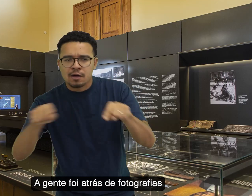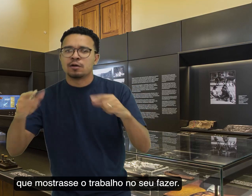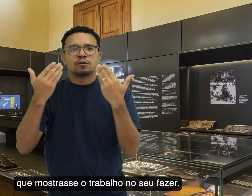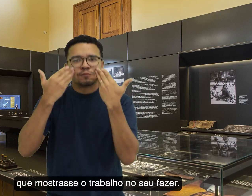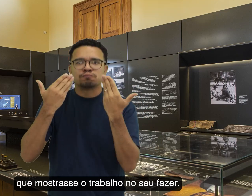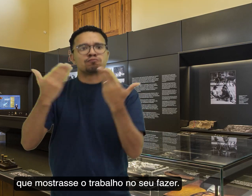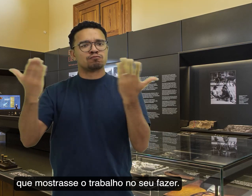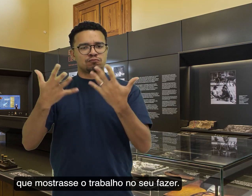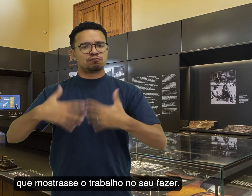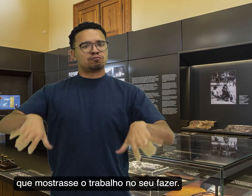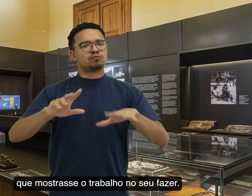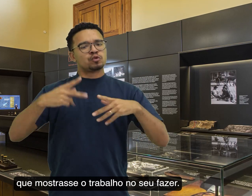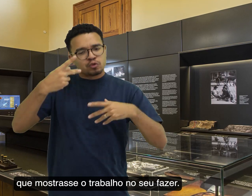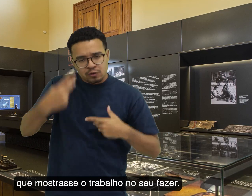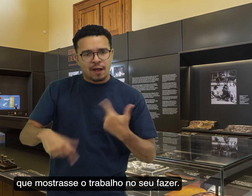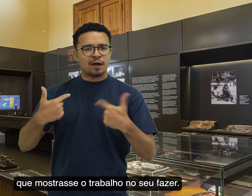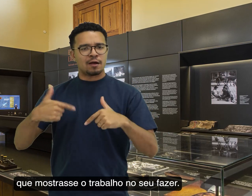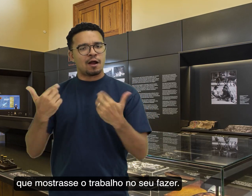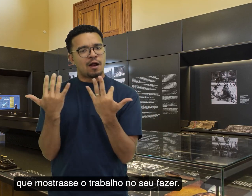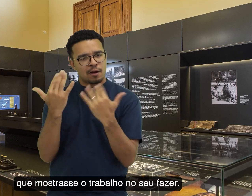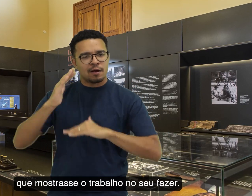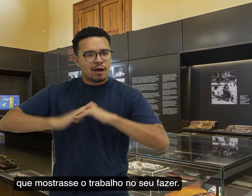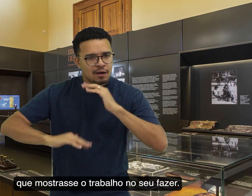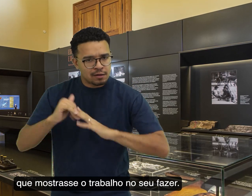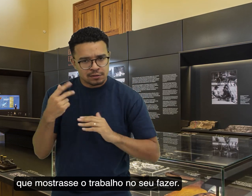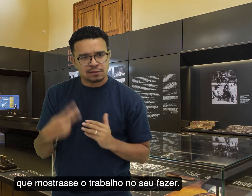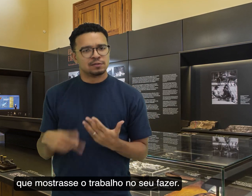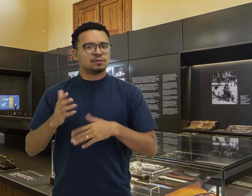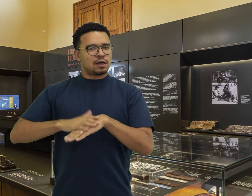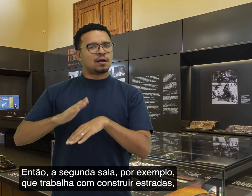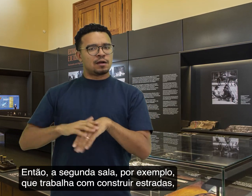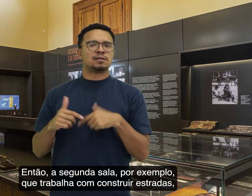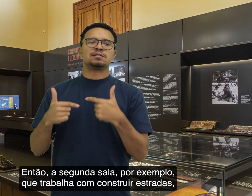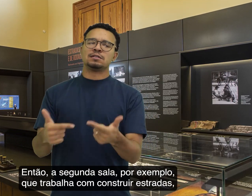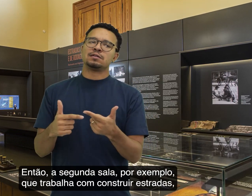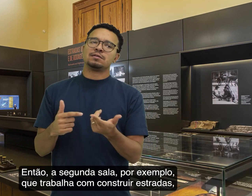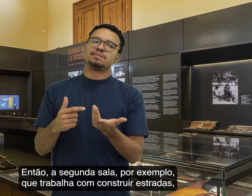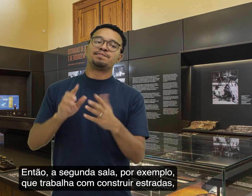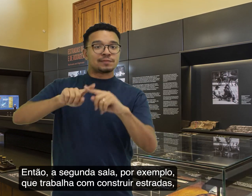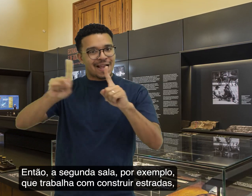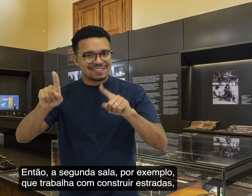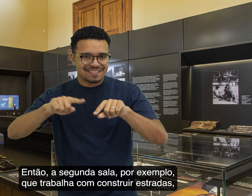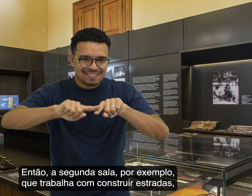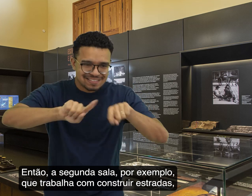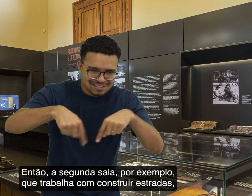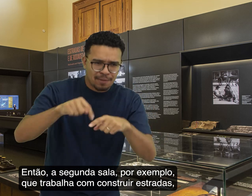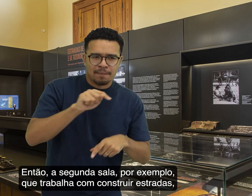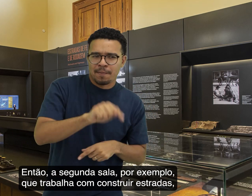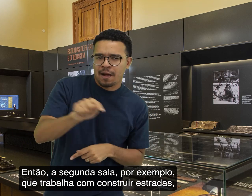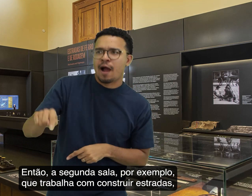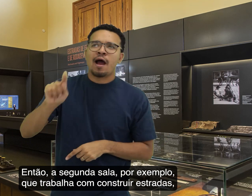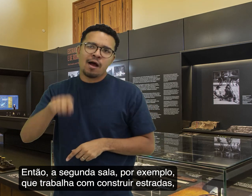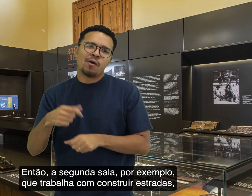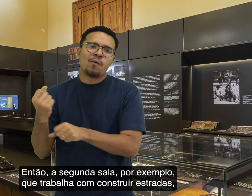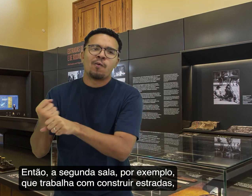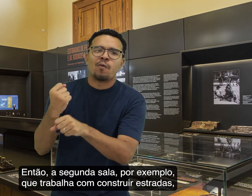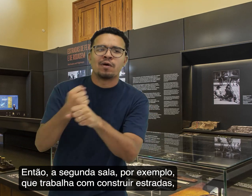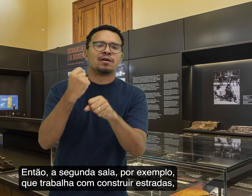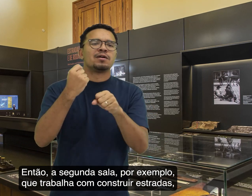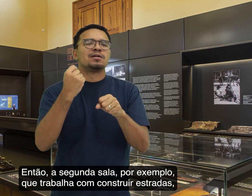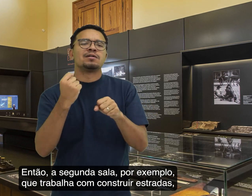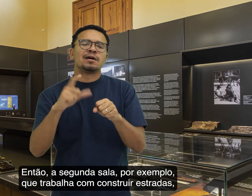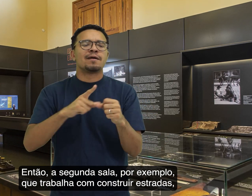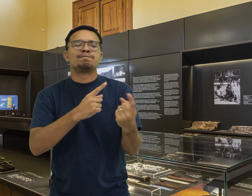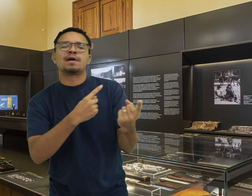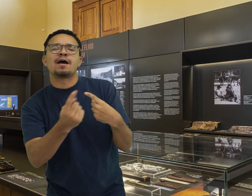de fotografias que mostrasse o trabalho no seu fazer. Então, a segunda sala, por exemplo, que